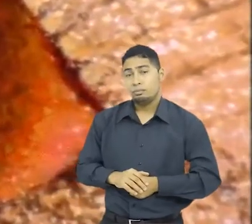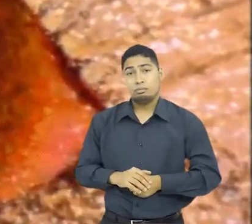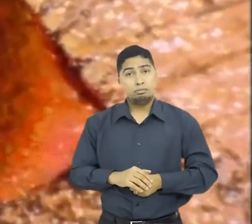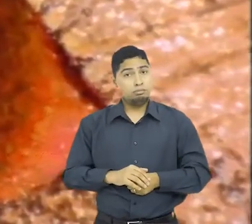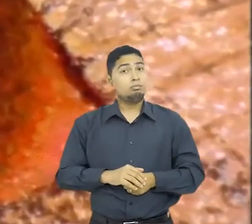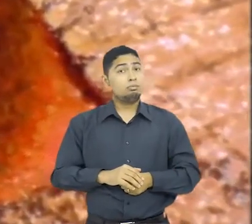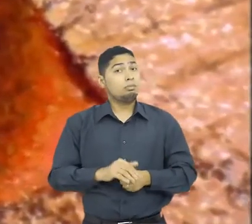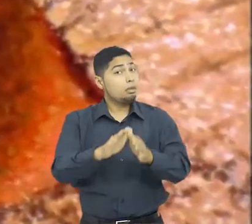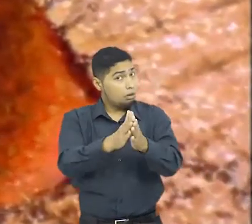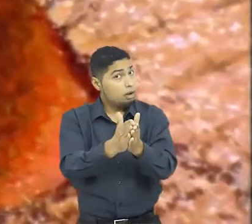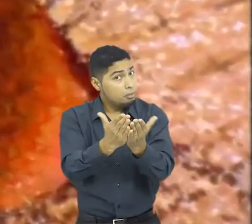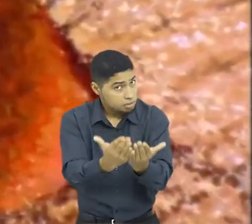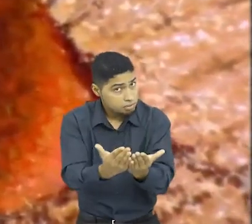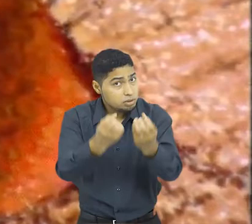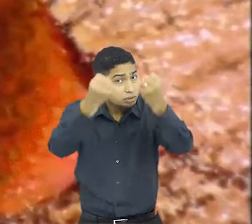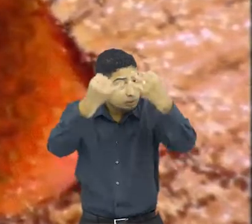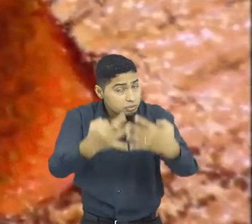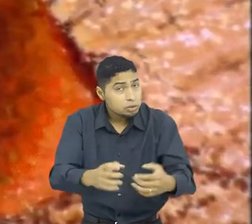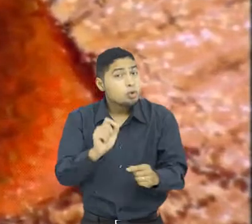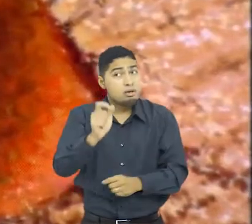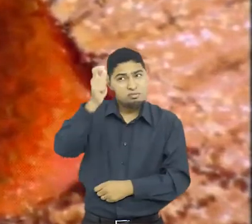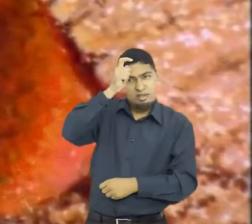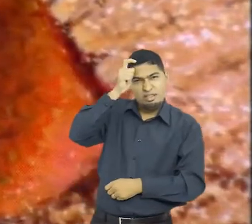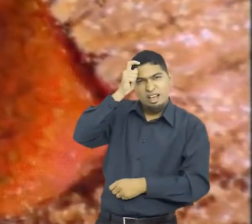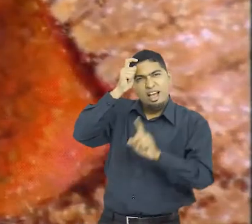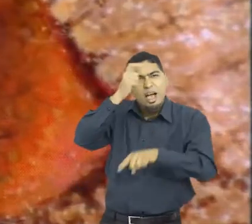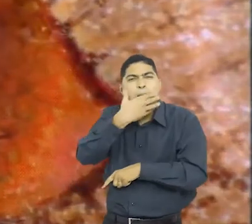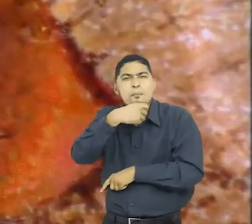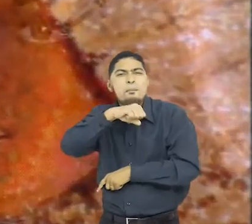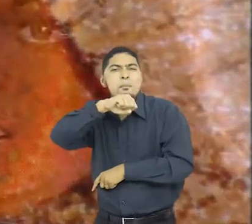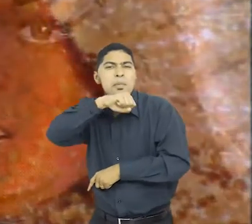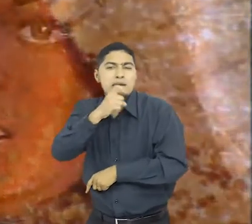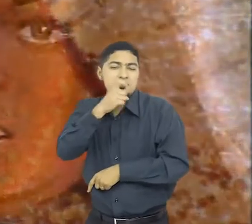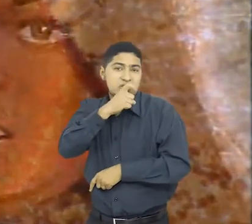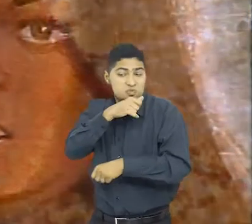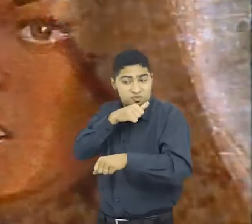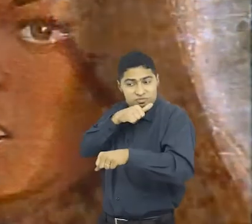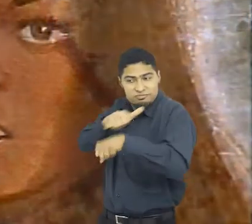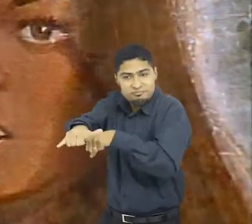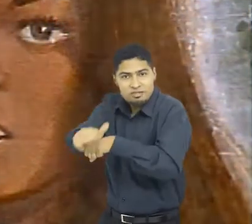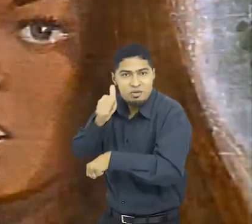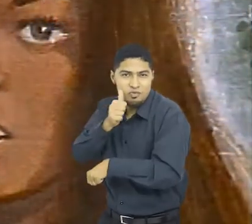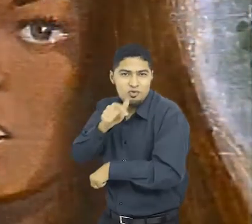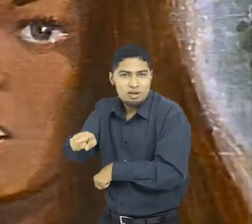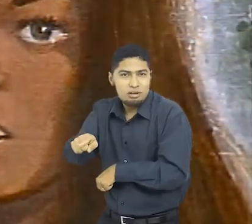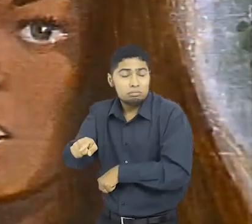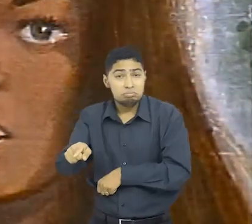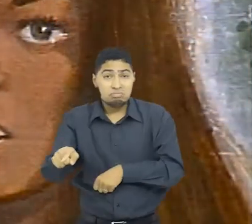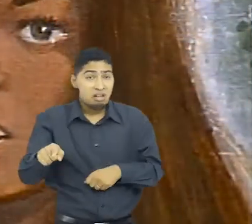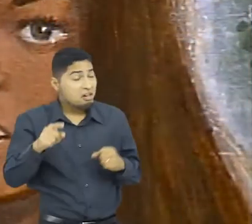A Bíblia afirma que Satanás é o pai da mentira e ele enganou a mulher. A mulher viu que o